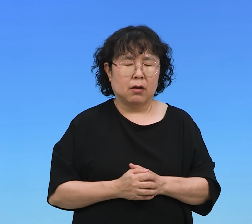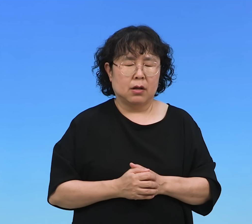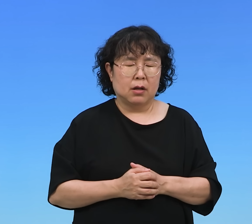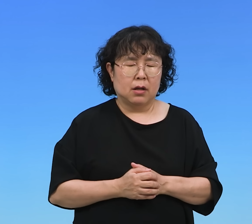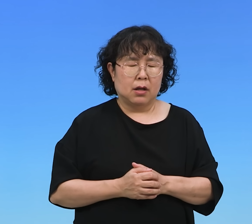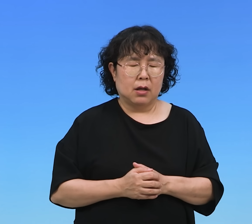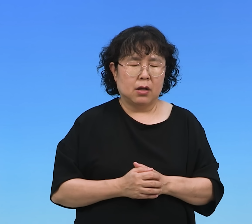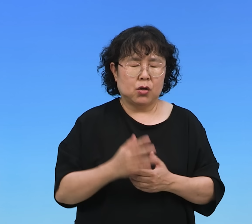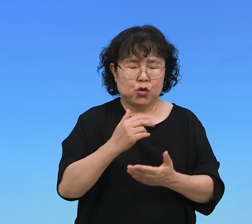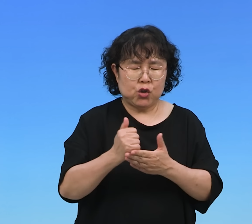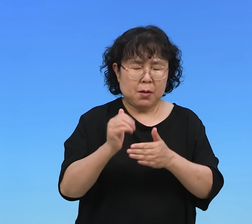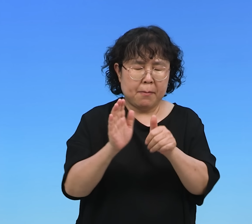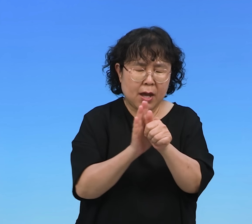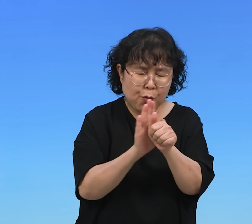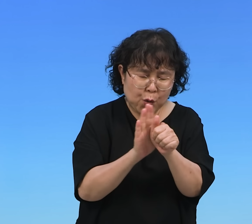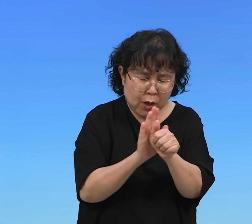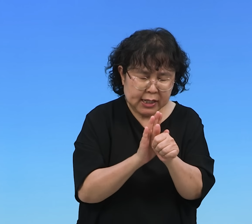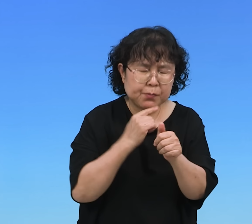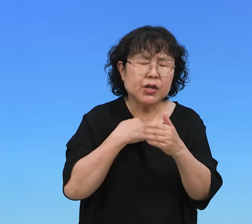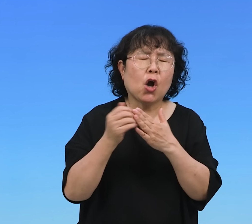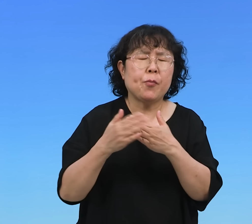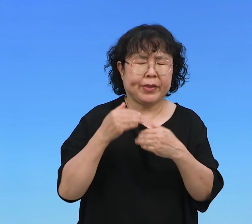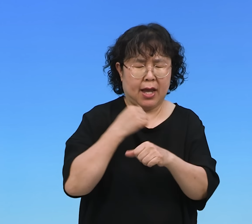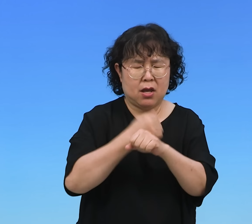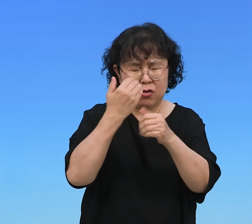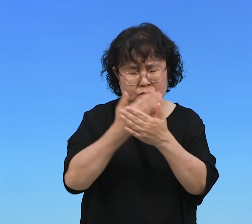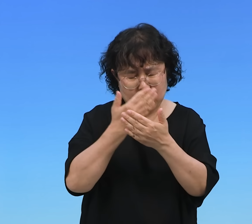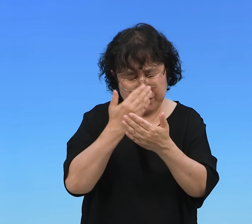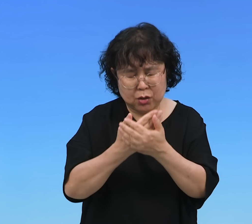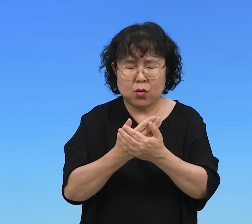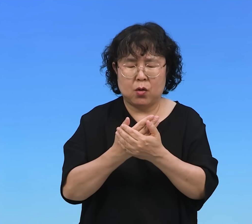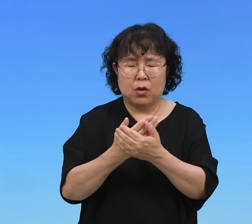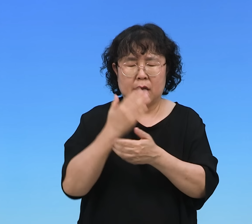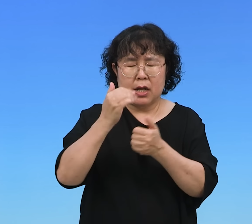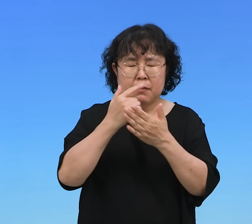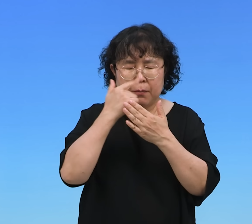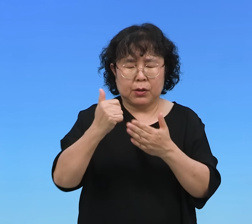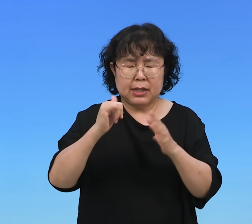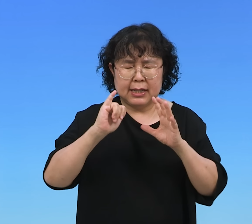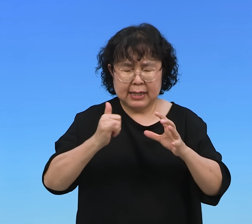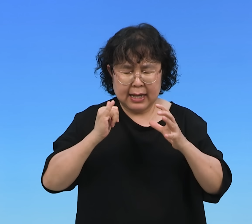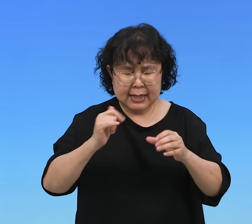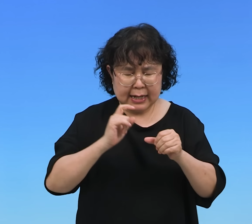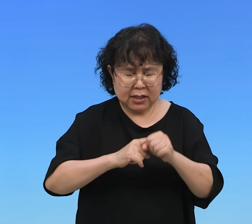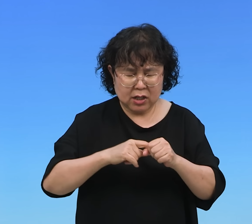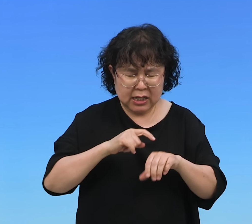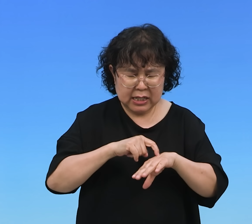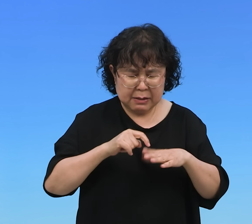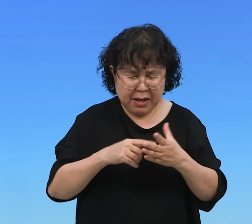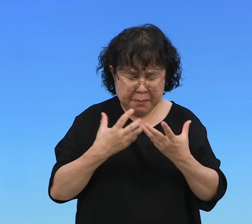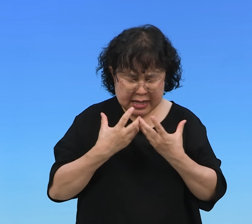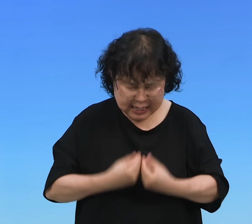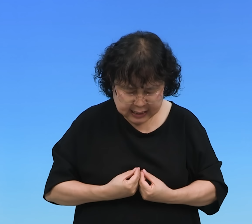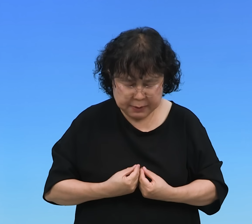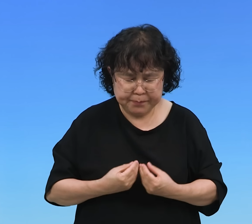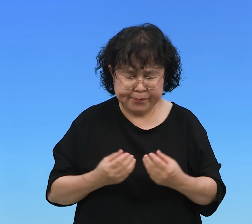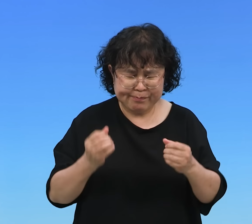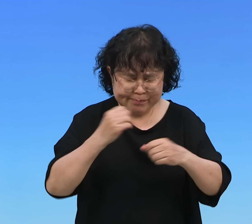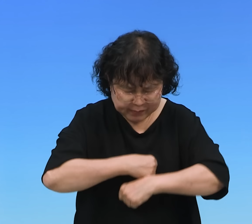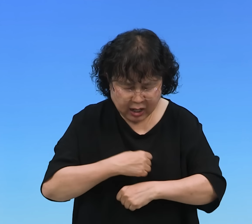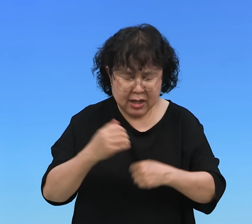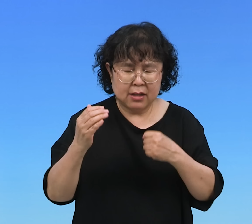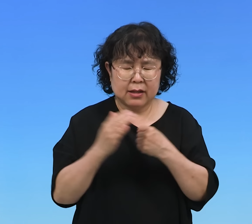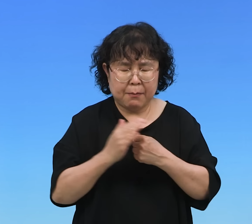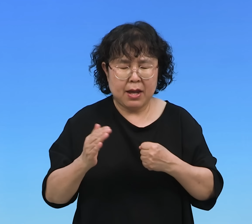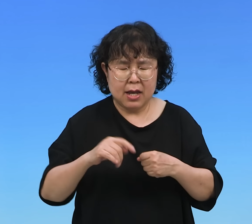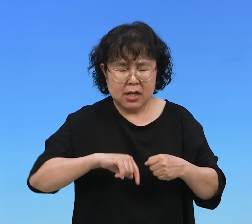많은 주님의 으르만 주심을 경험하게 하시고, 하나님 아버지, 어떤 세상적인 그 어떤 실패감 때문에 자기